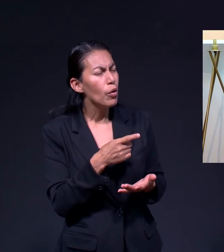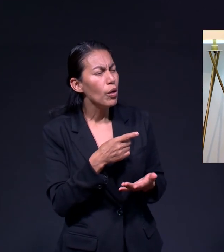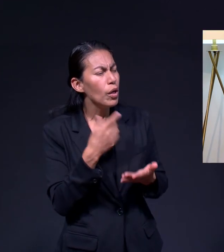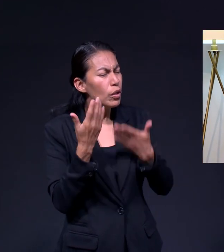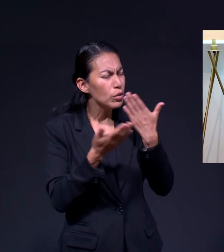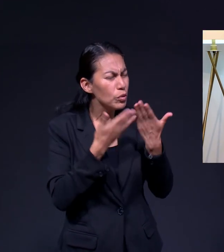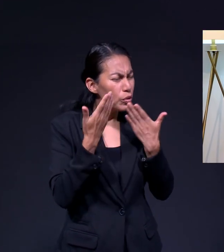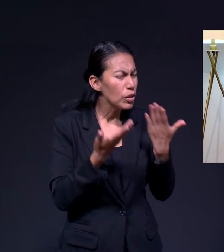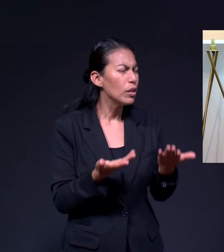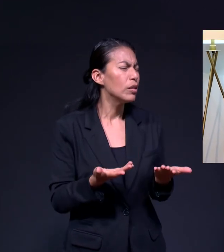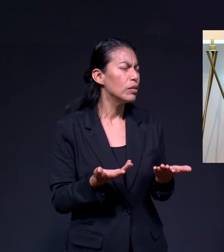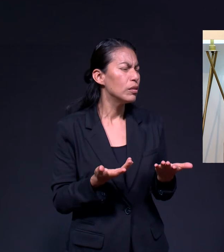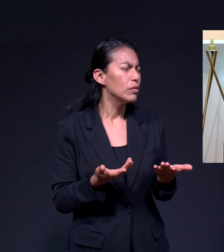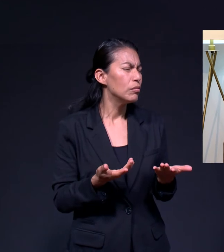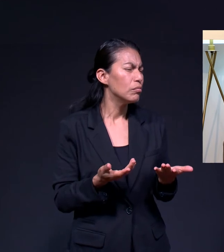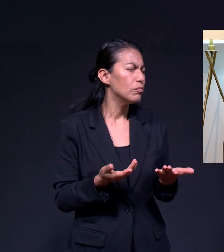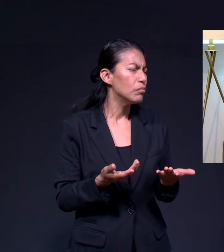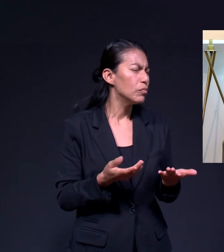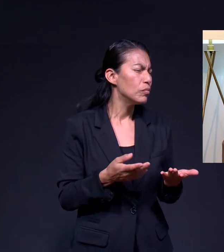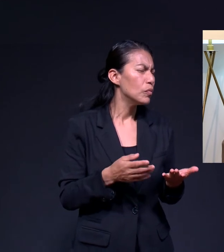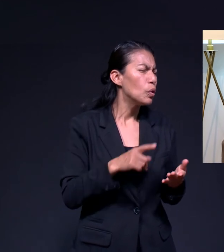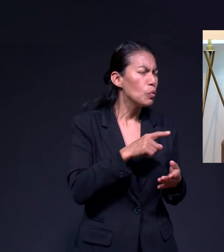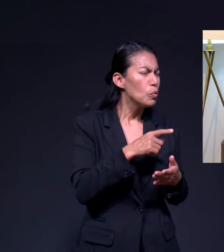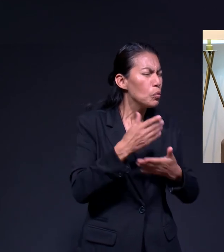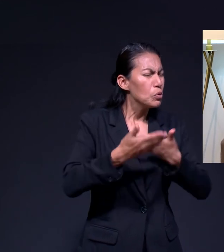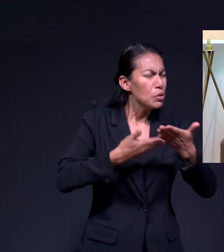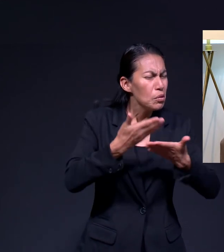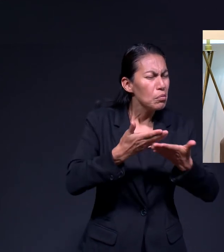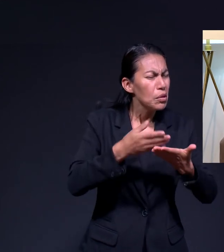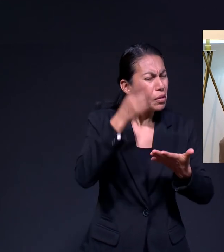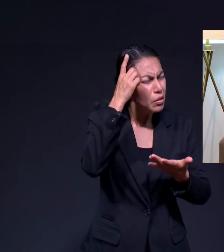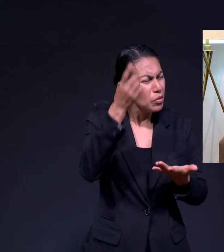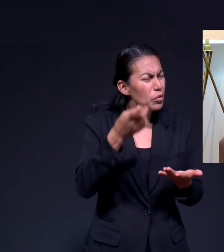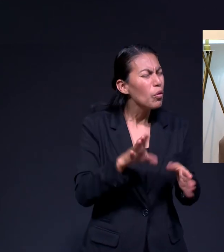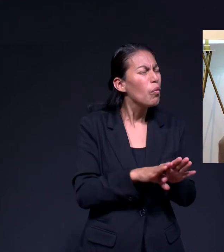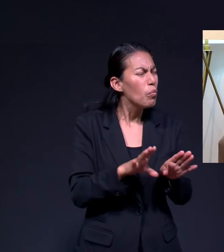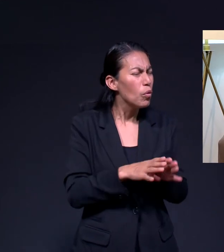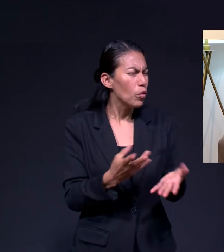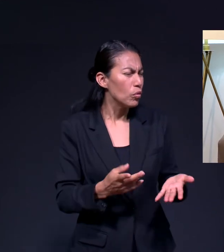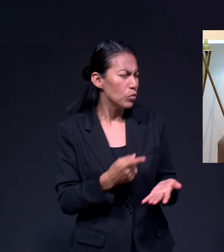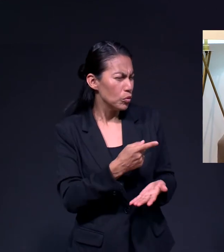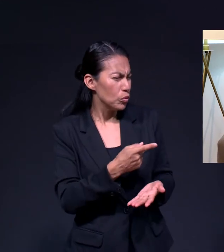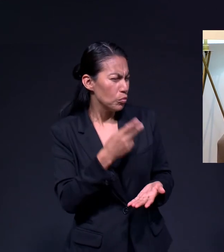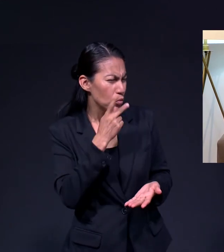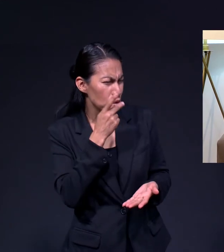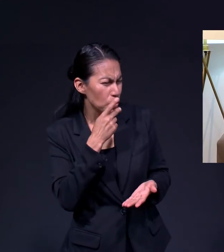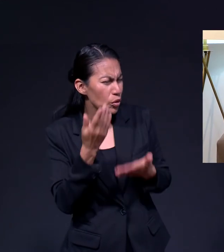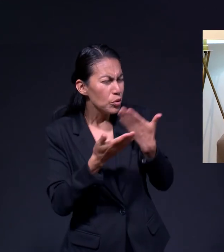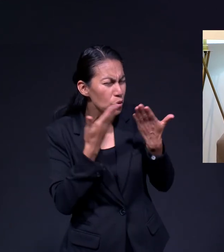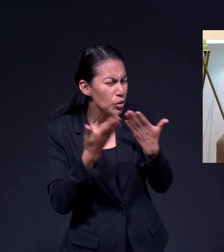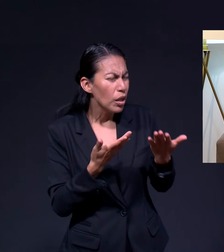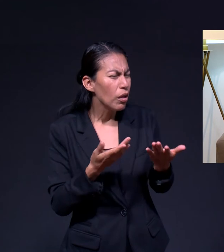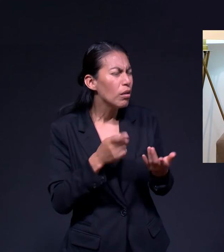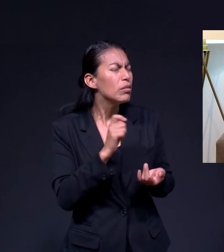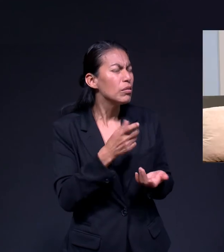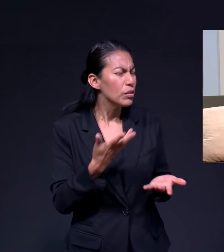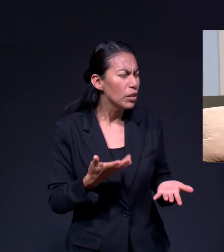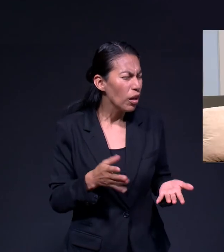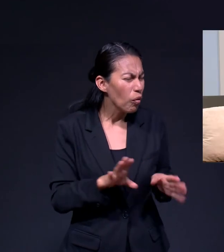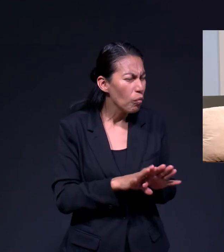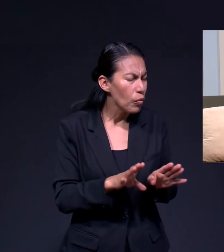decidiste estudiar para servir adiós en el ministerio pastoral